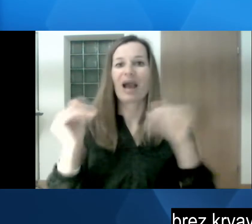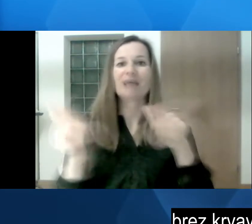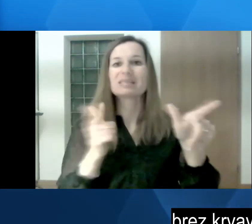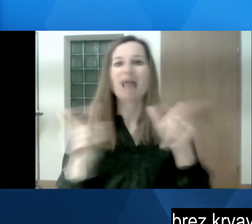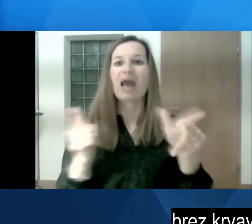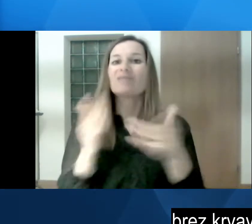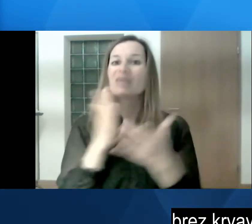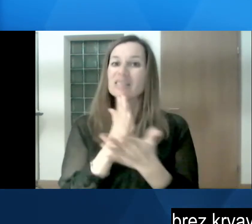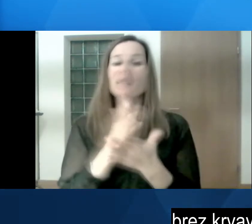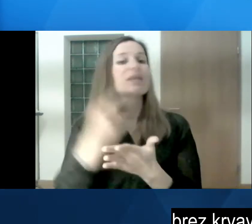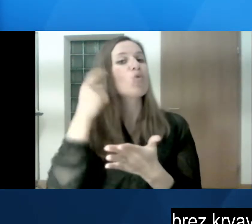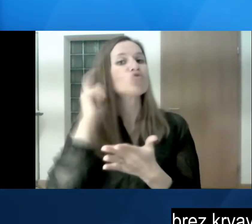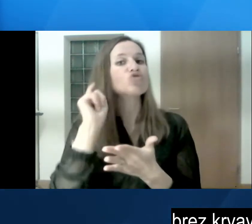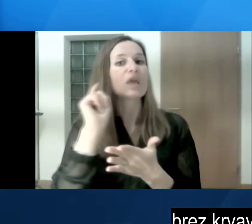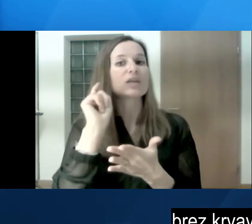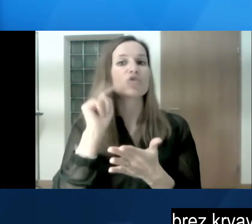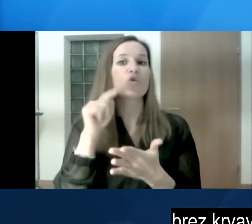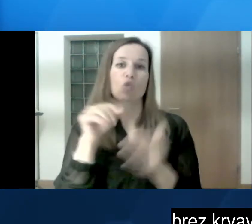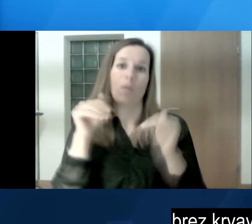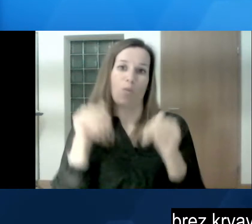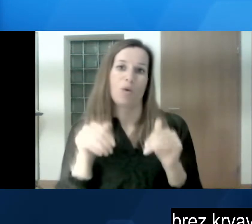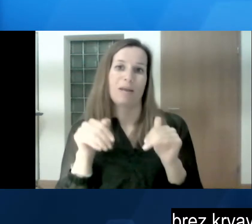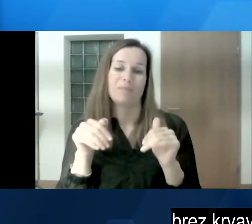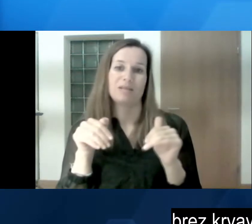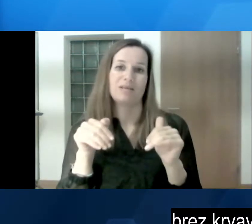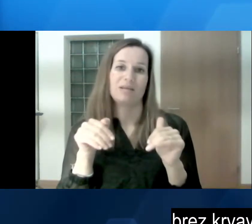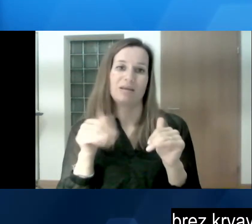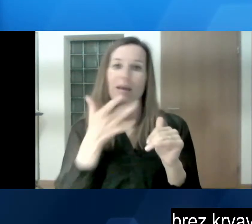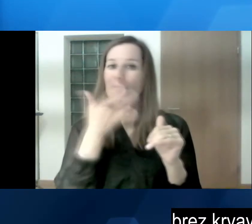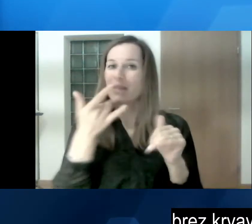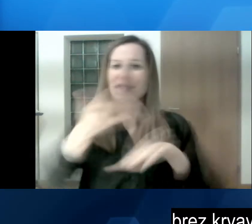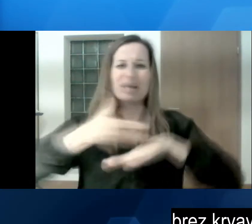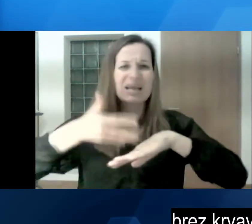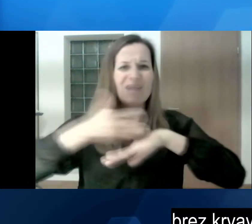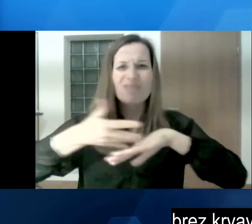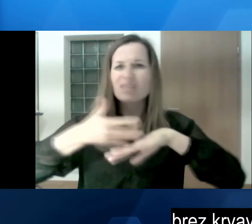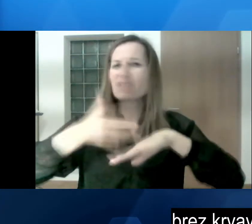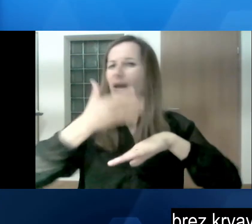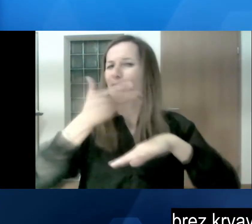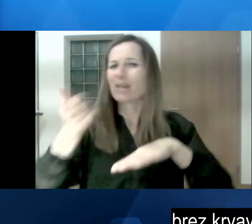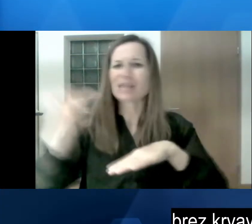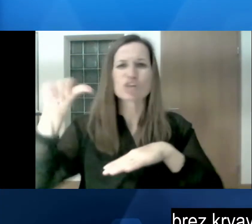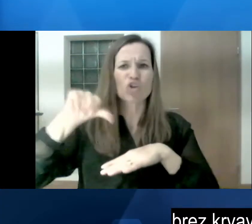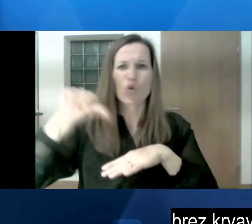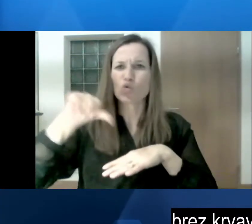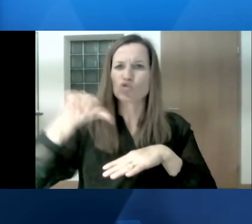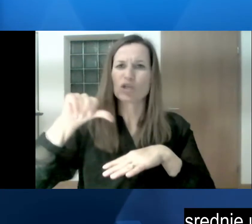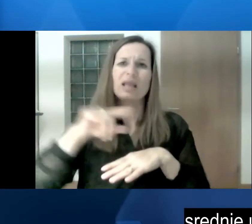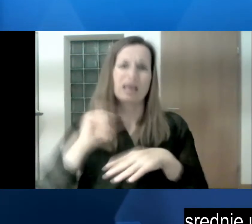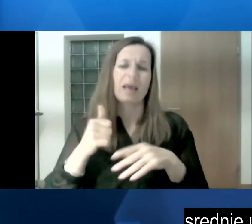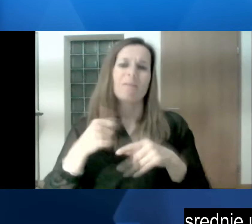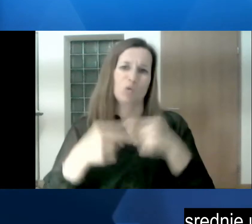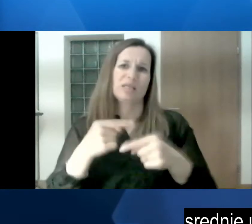biti seveda brez krvavitve, brez tekočine, ki je posledica vnetja.